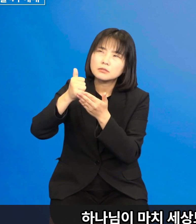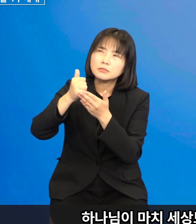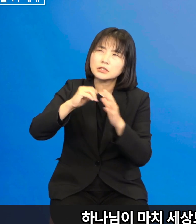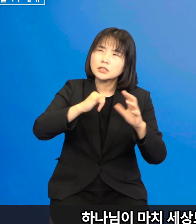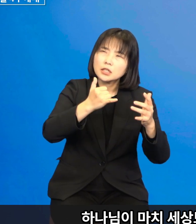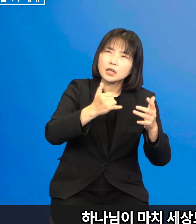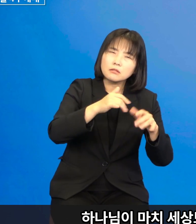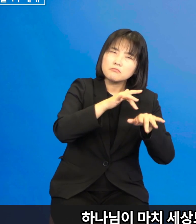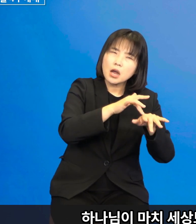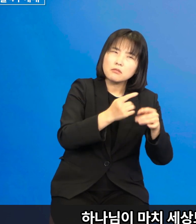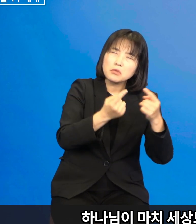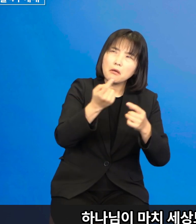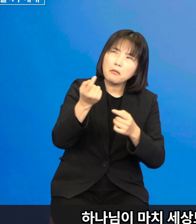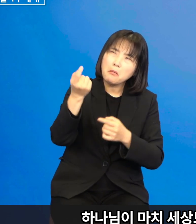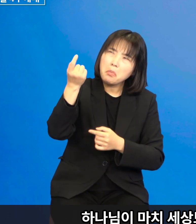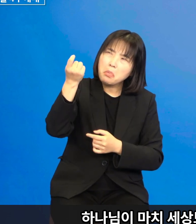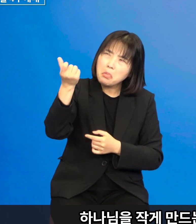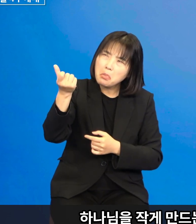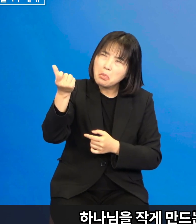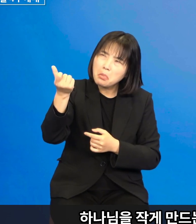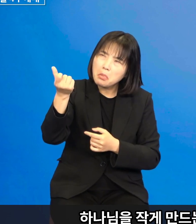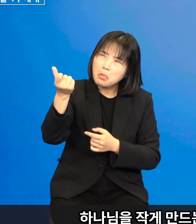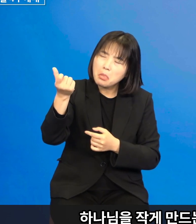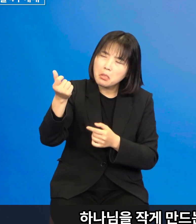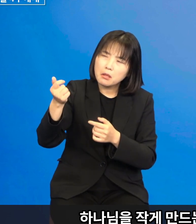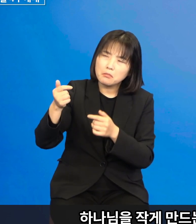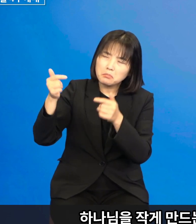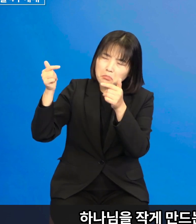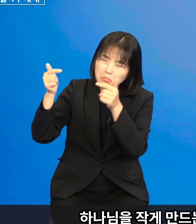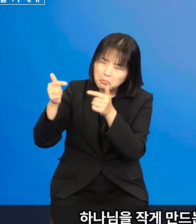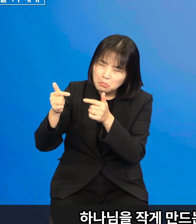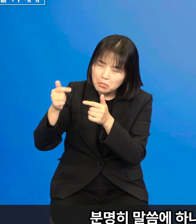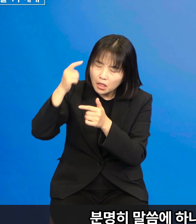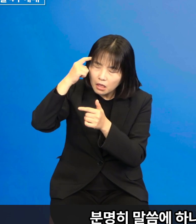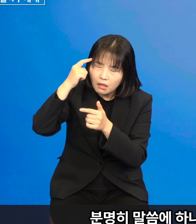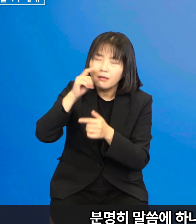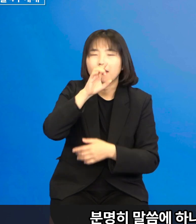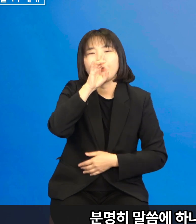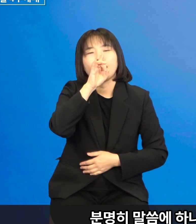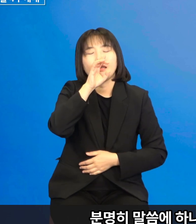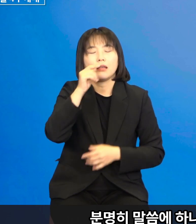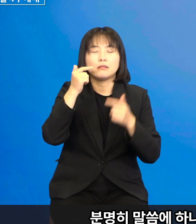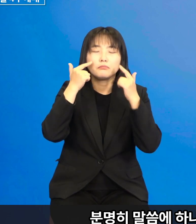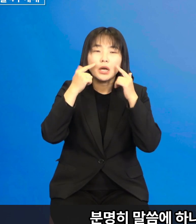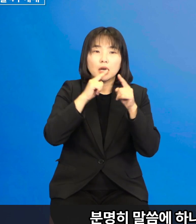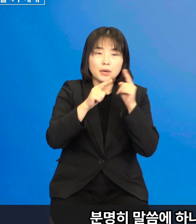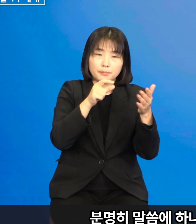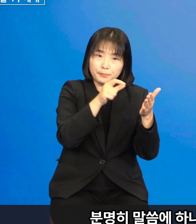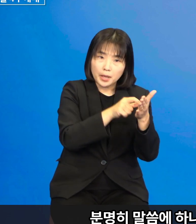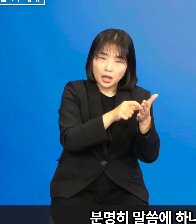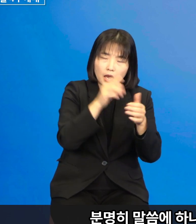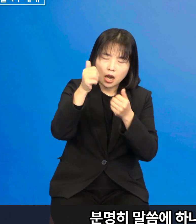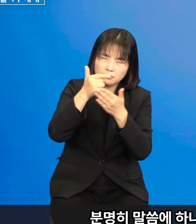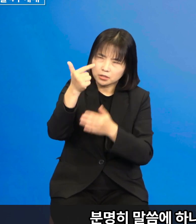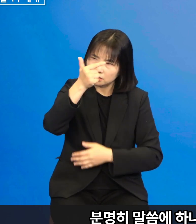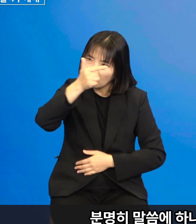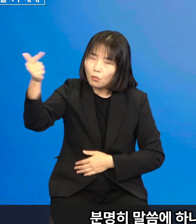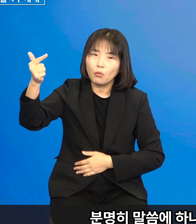세상보다 마귀보다 작으신 분 것처럼 하나님을 작게만, 여러분 그러시면 안 돼요. 분명히 말씀에 하나님이 크신